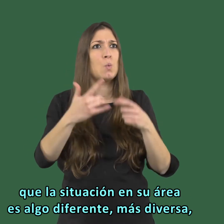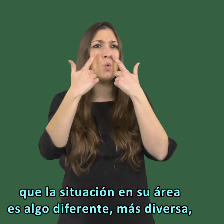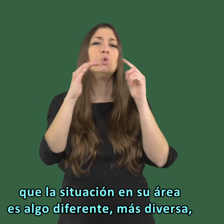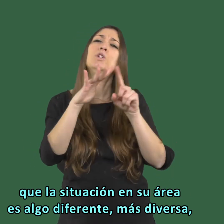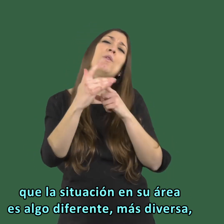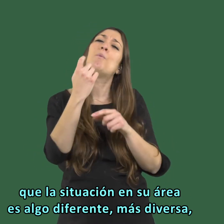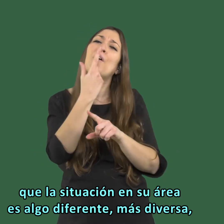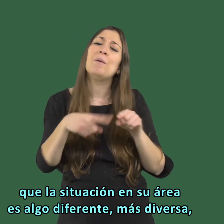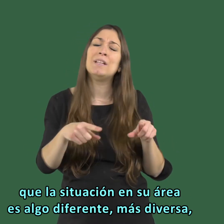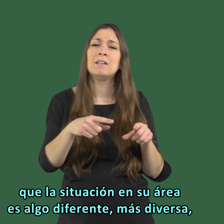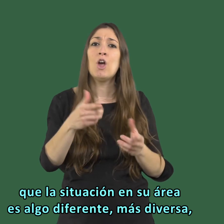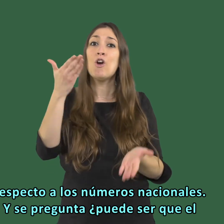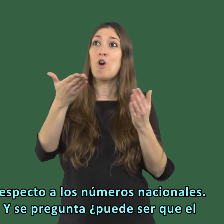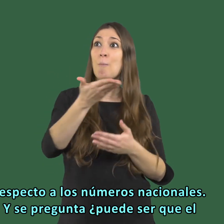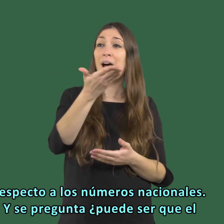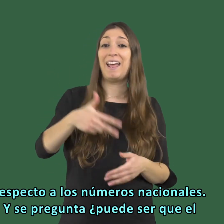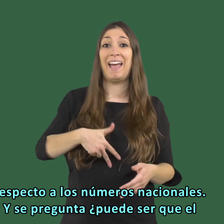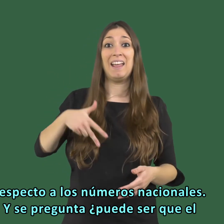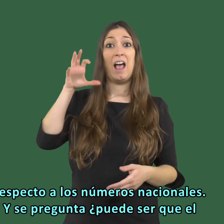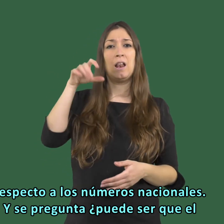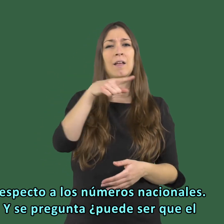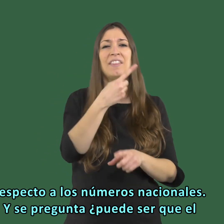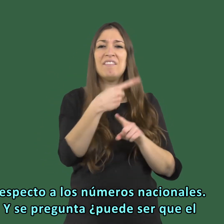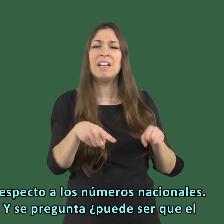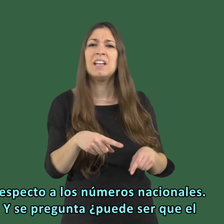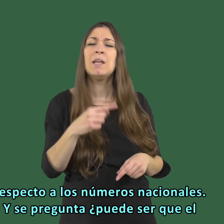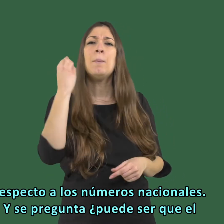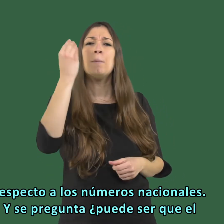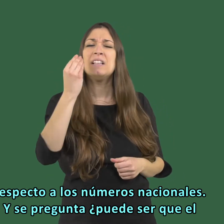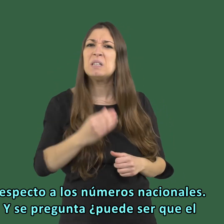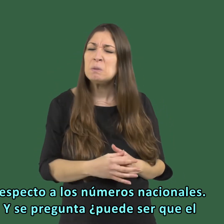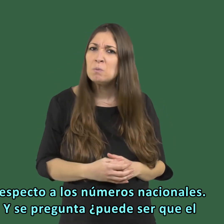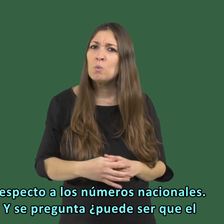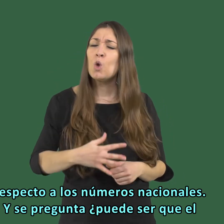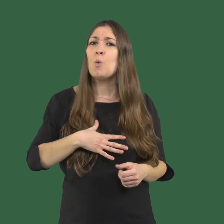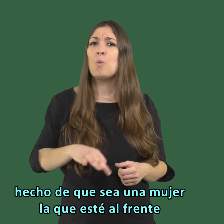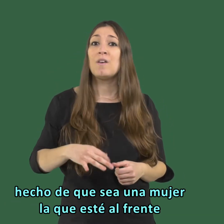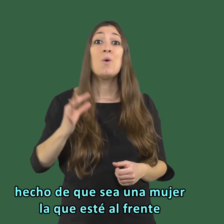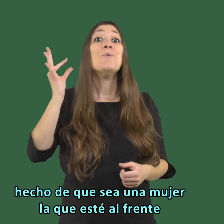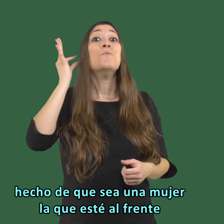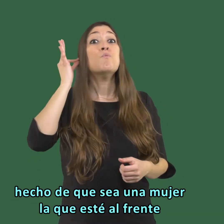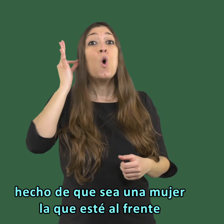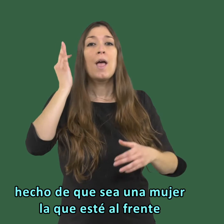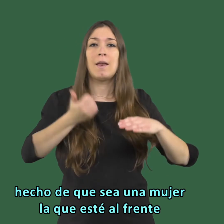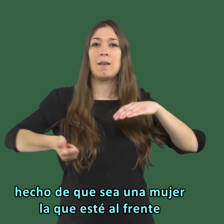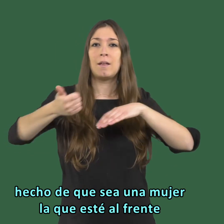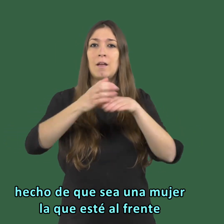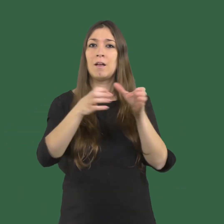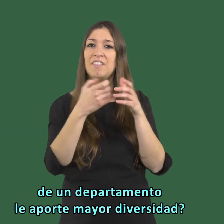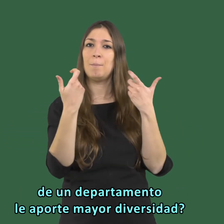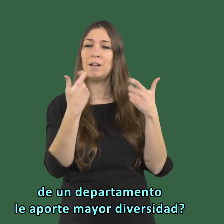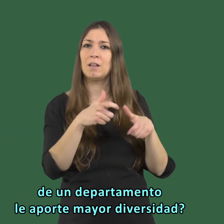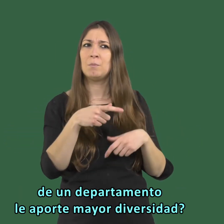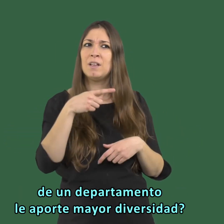es algo diferente, más diversa respecto a los números nacionales. Y se pregunta, ¿puede ser que el hecho de que sea una mujer la que esté al frente